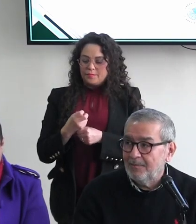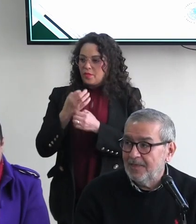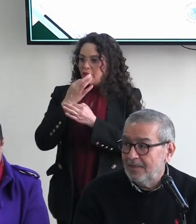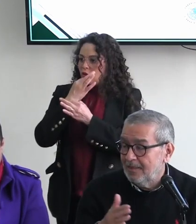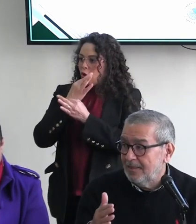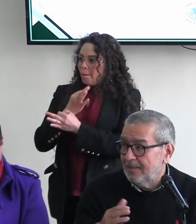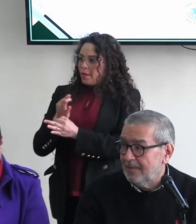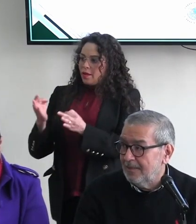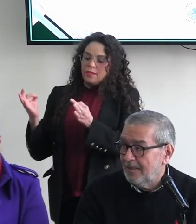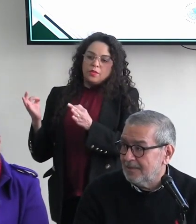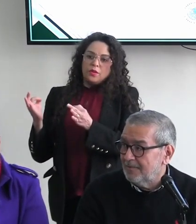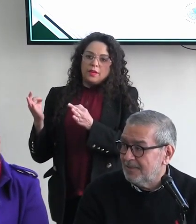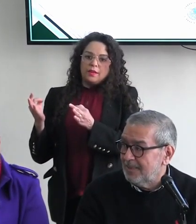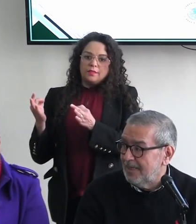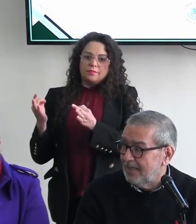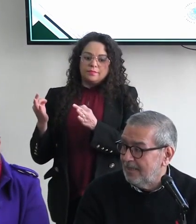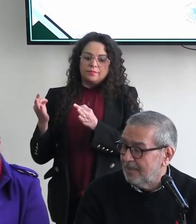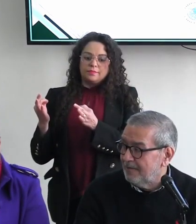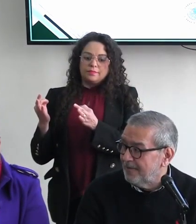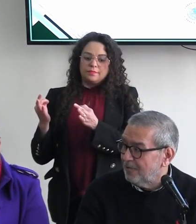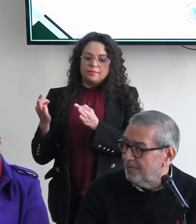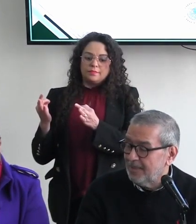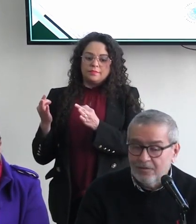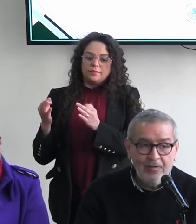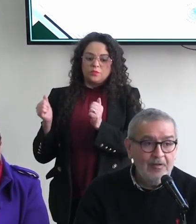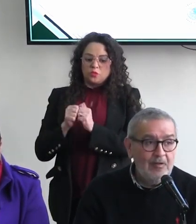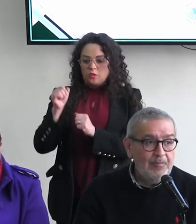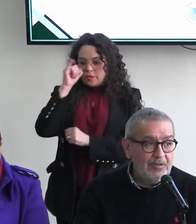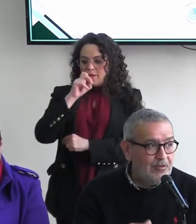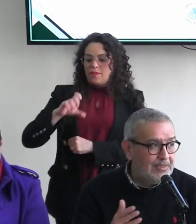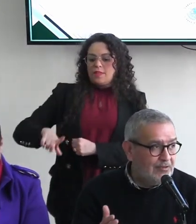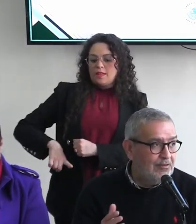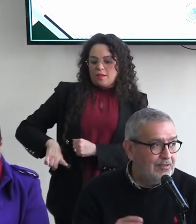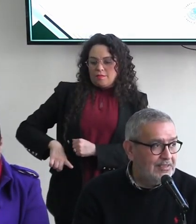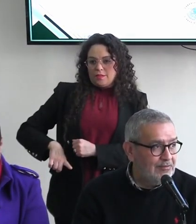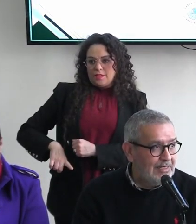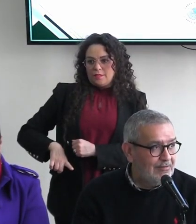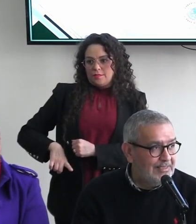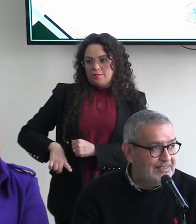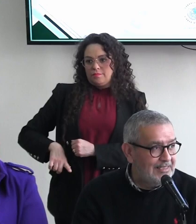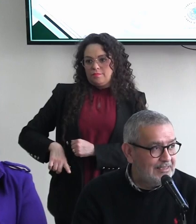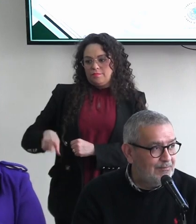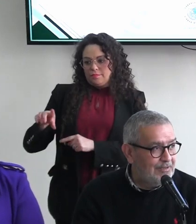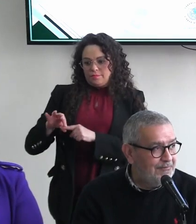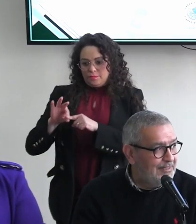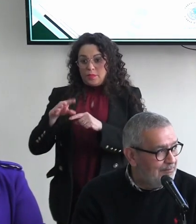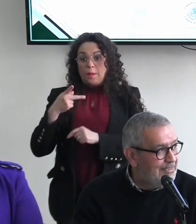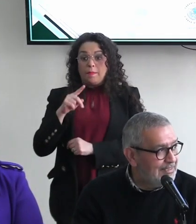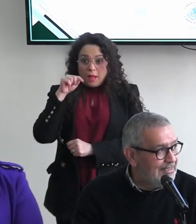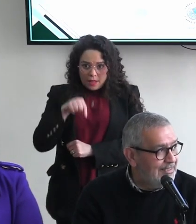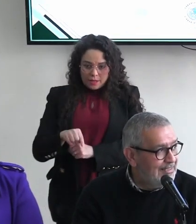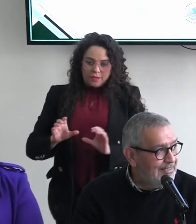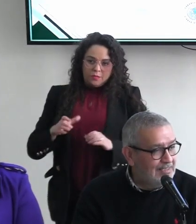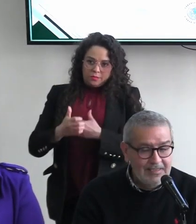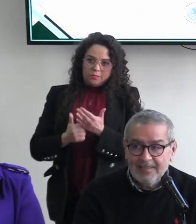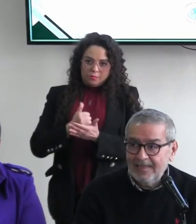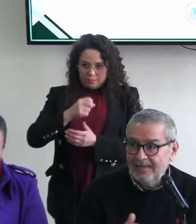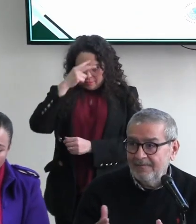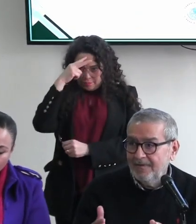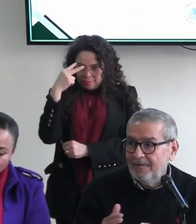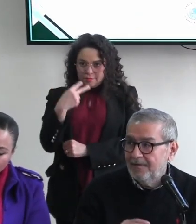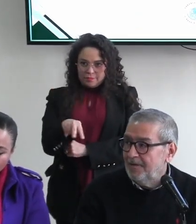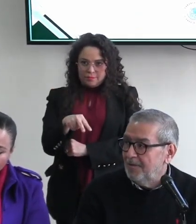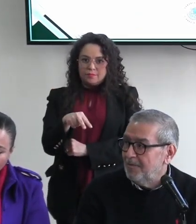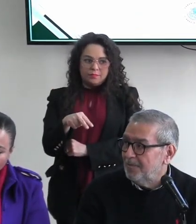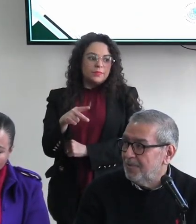convocatoria también a través de la jefa de gobierno, pero sobre todo con este órgano legislativo que finalmente es el